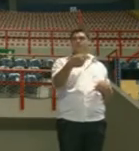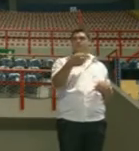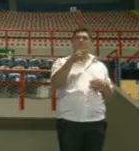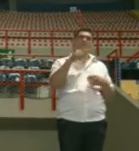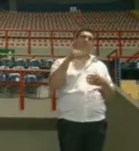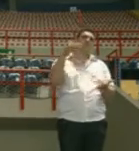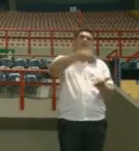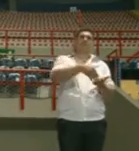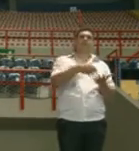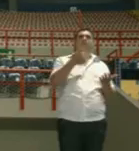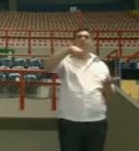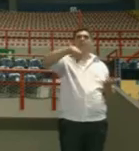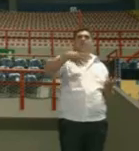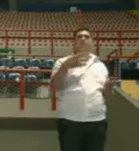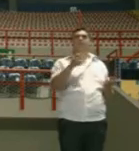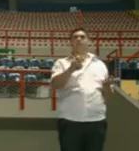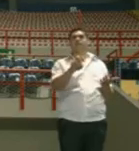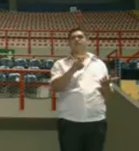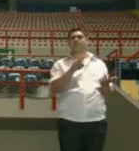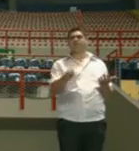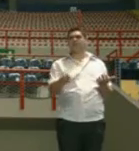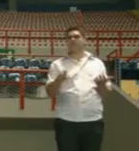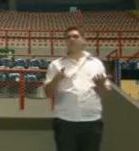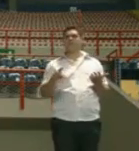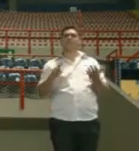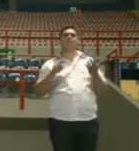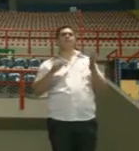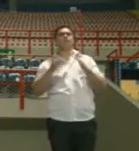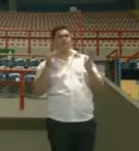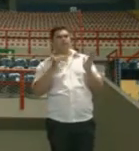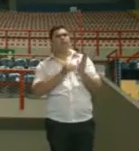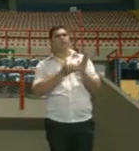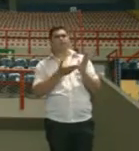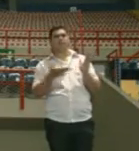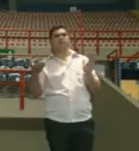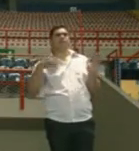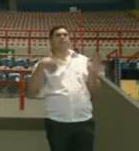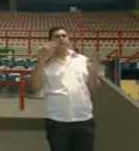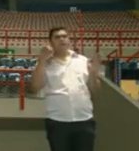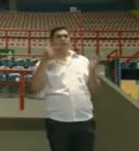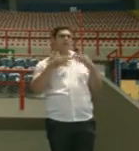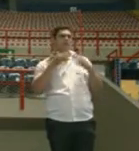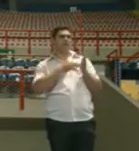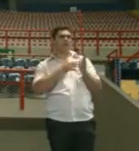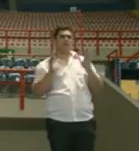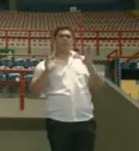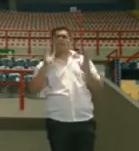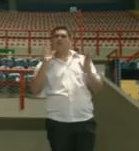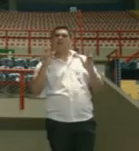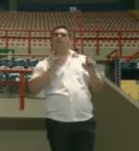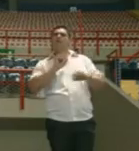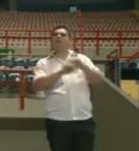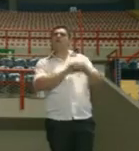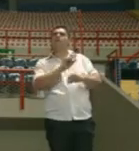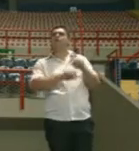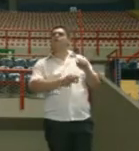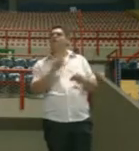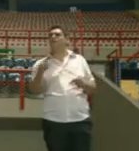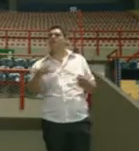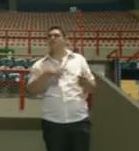1937 a 1945. E todo mundo deve saber que durante esse período o mundo está vivendo o que nós chamamos